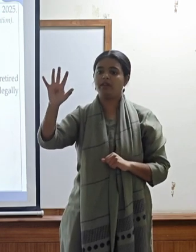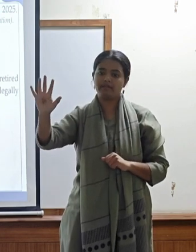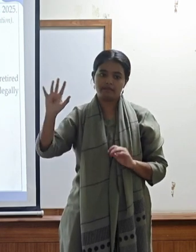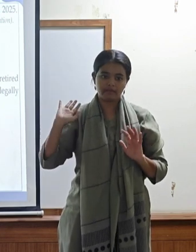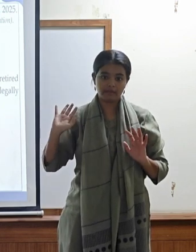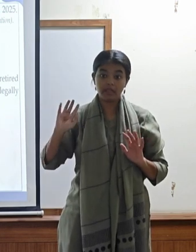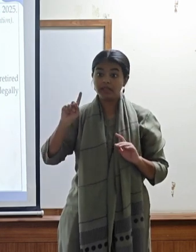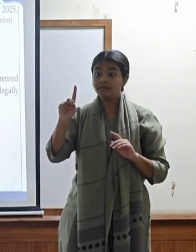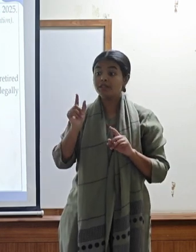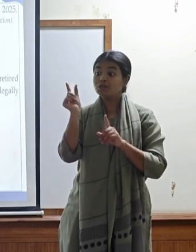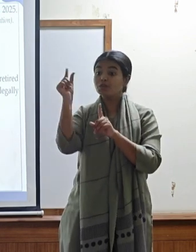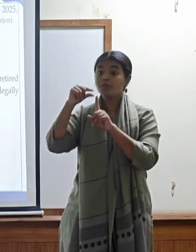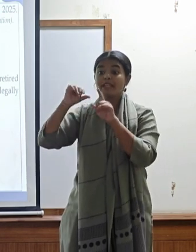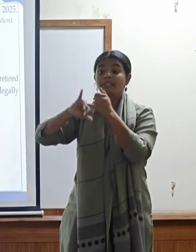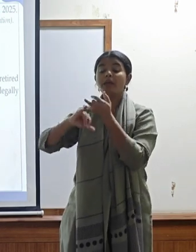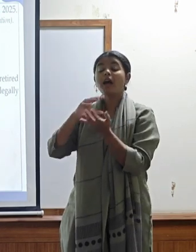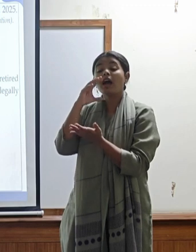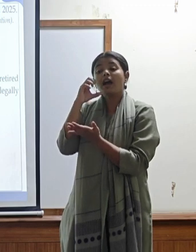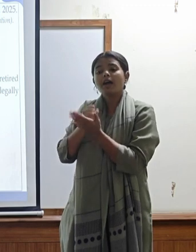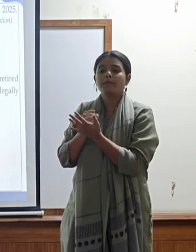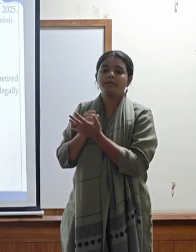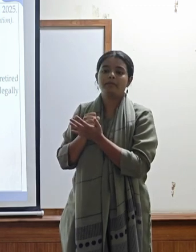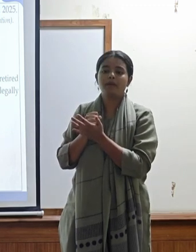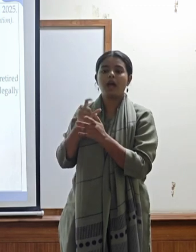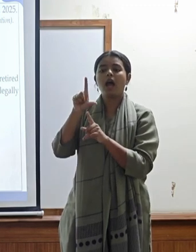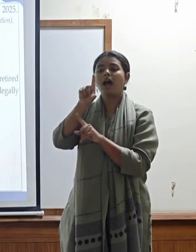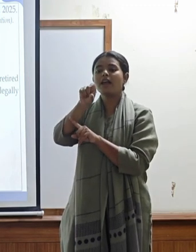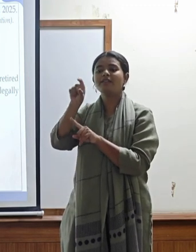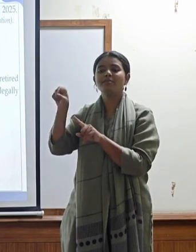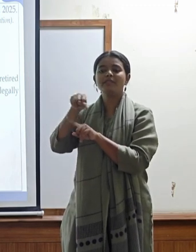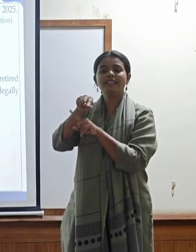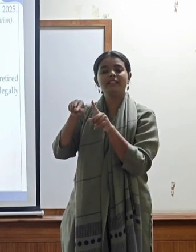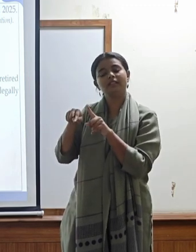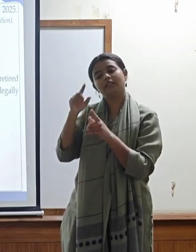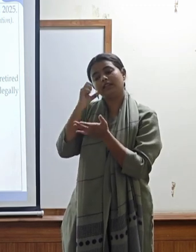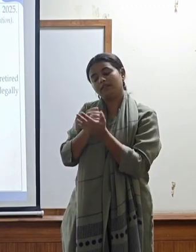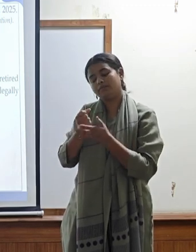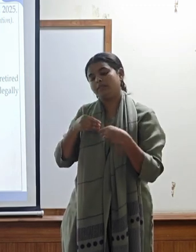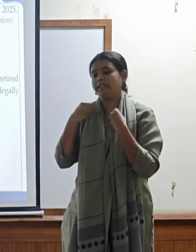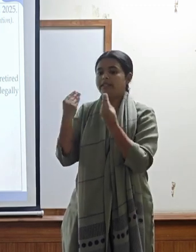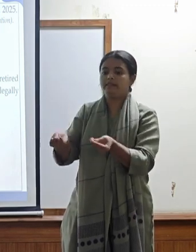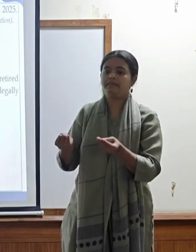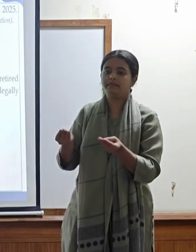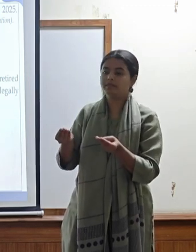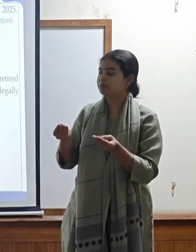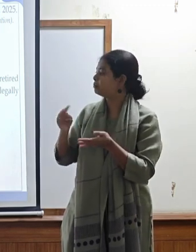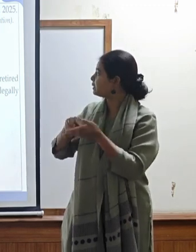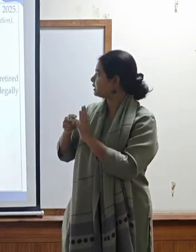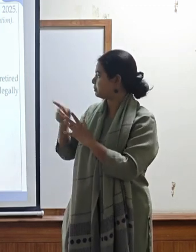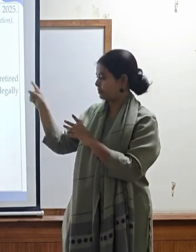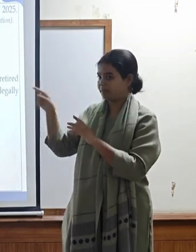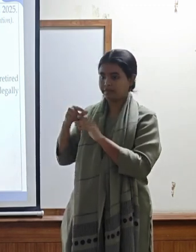payout by the government, which is आपकी लास्ट 12 महीने की एवरेज बेसिक का